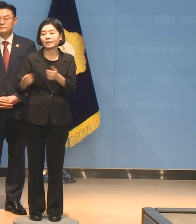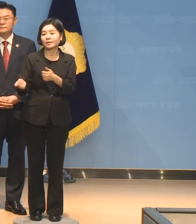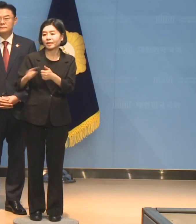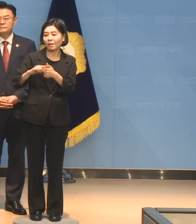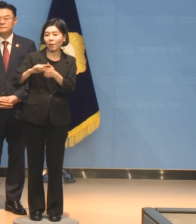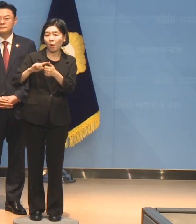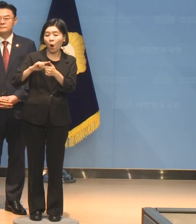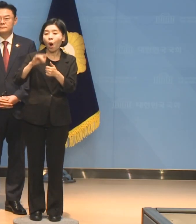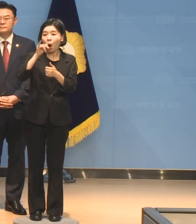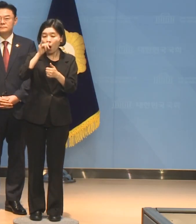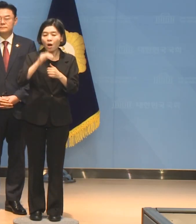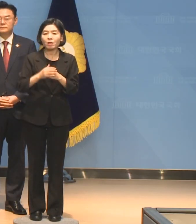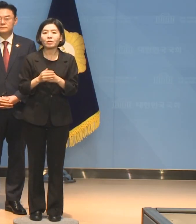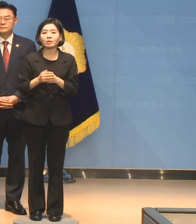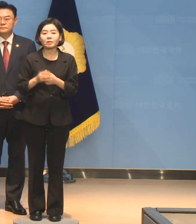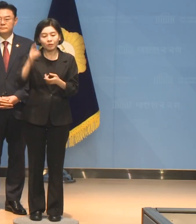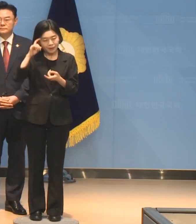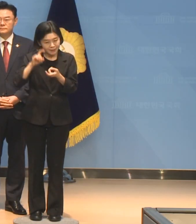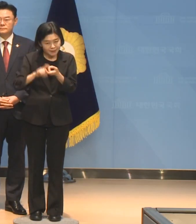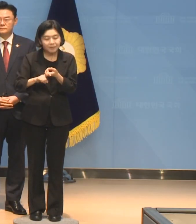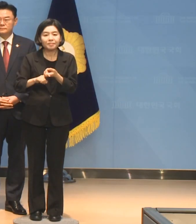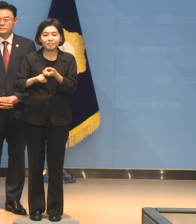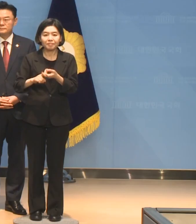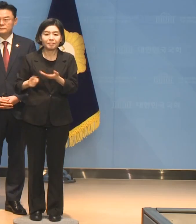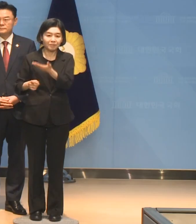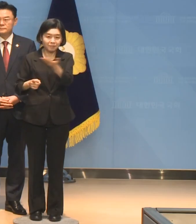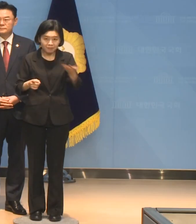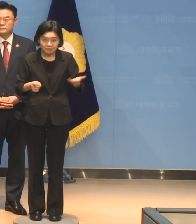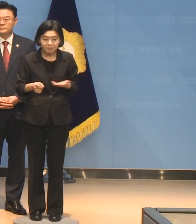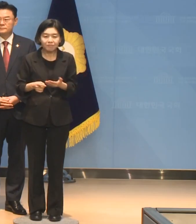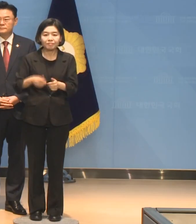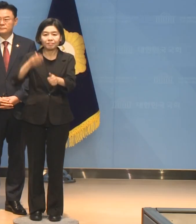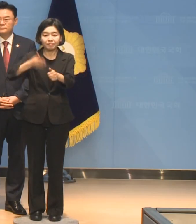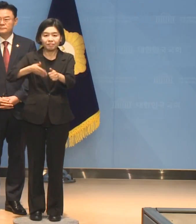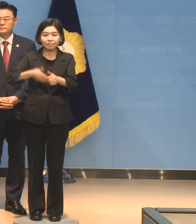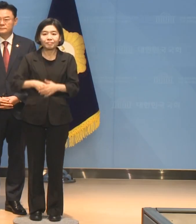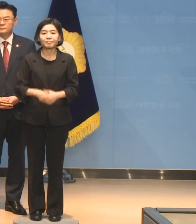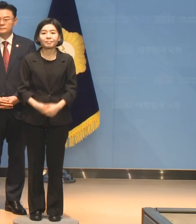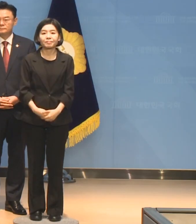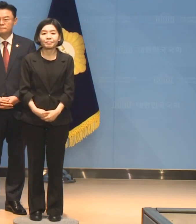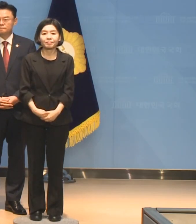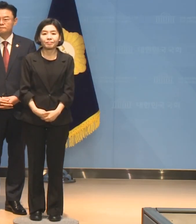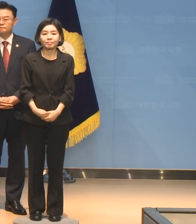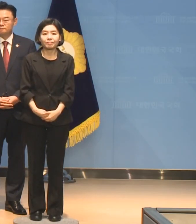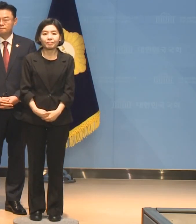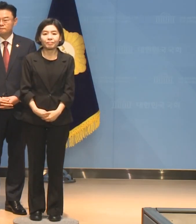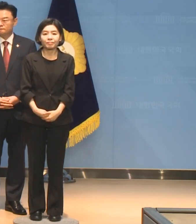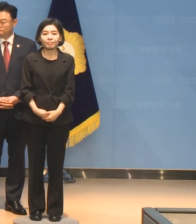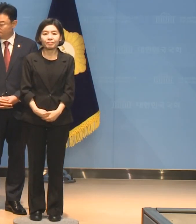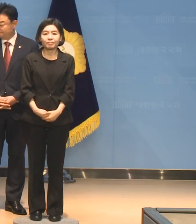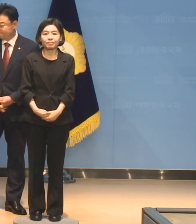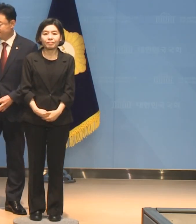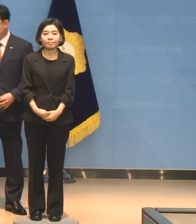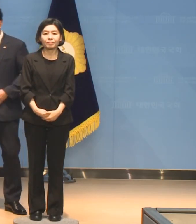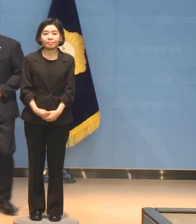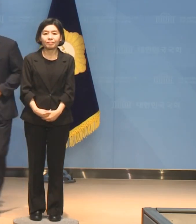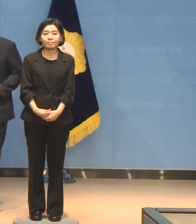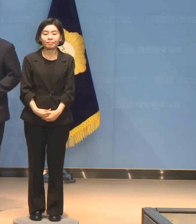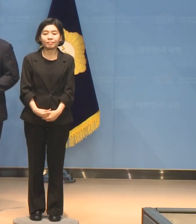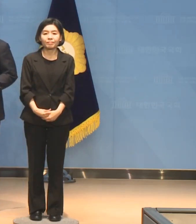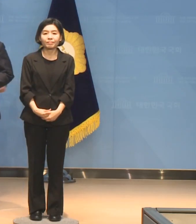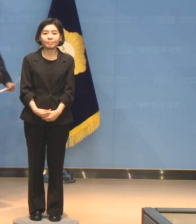이 법안이 잘 처리될 수 있도록 여러분들이 관심을 더 가져주시기를 부탁드리겠습니다. 이상입니다. 김성원 의원님.